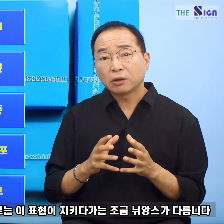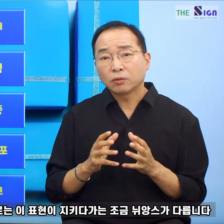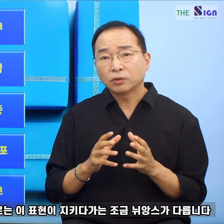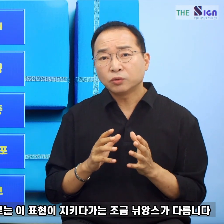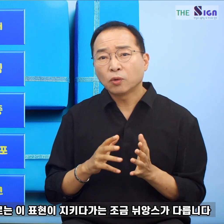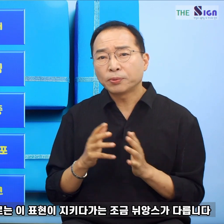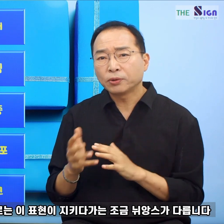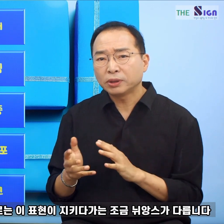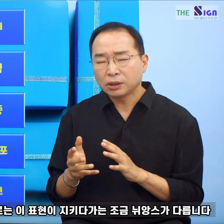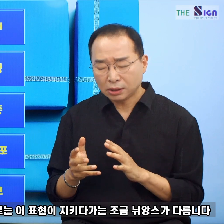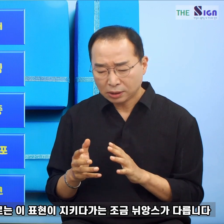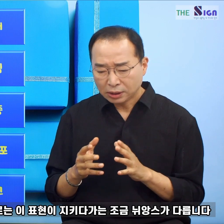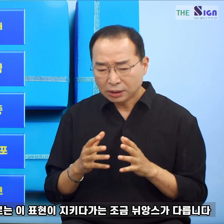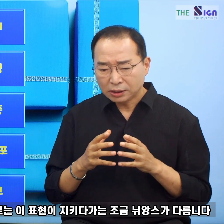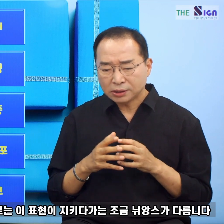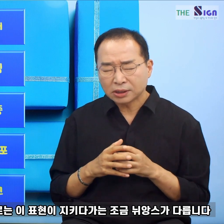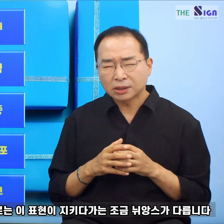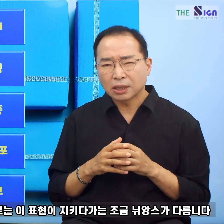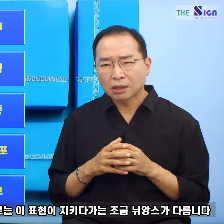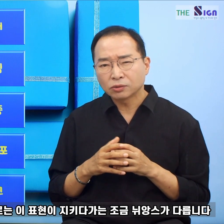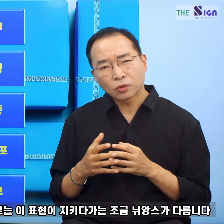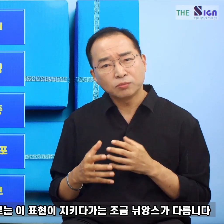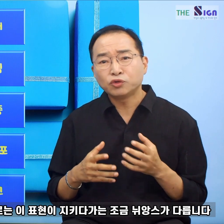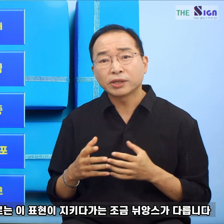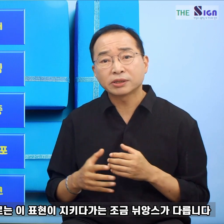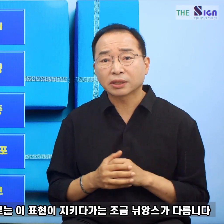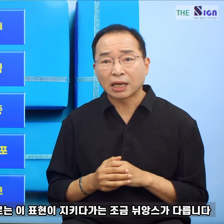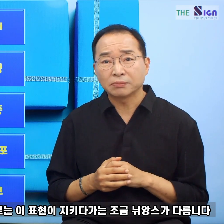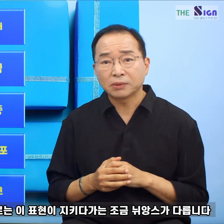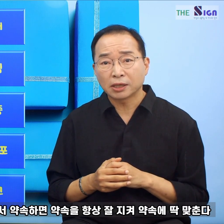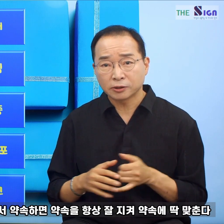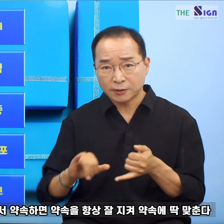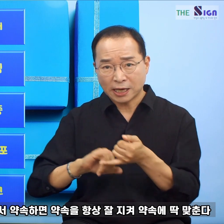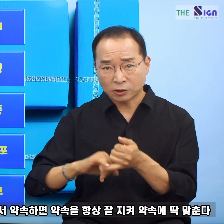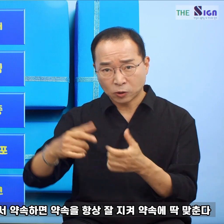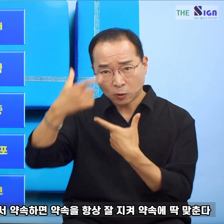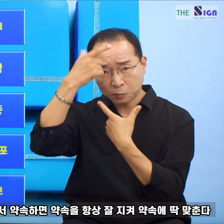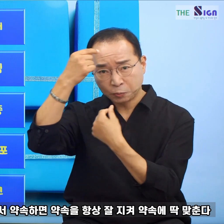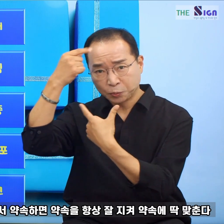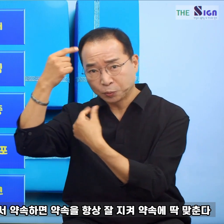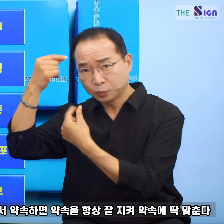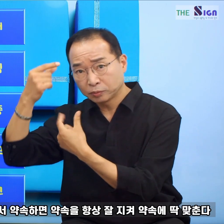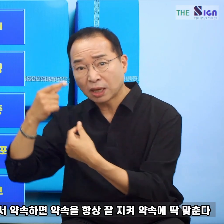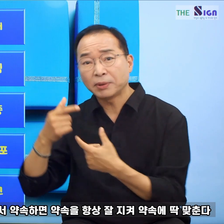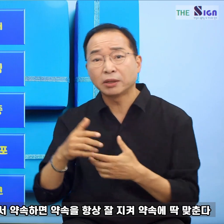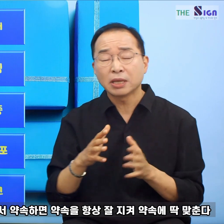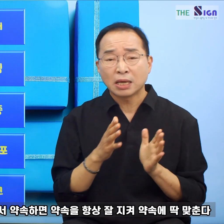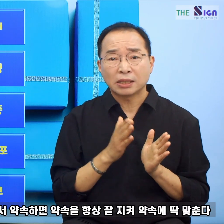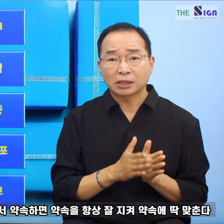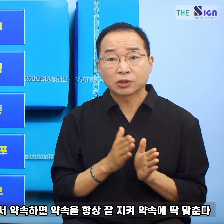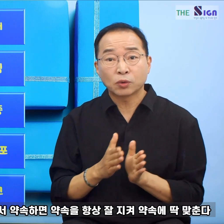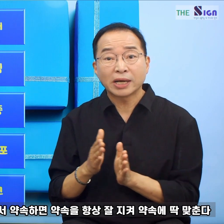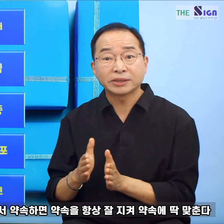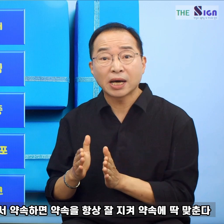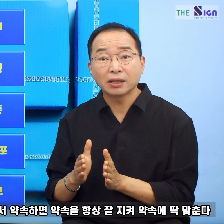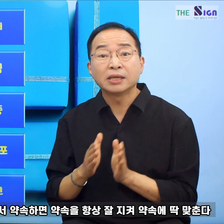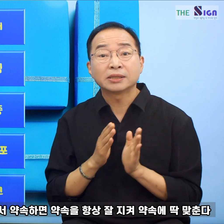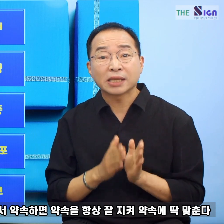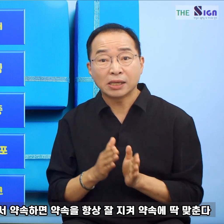때로는 이 표현이 이 지키다하고는 조금 뉘앙스가 다릅니다. 그래서 약속하면 약속을 항상 잘